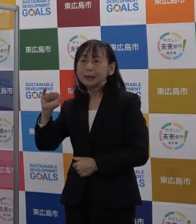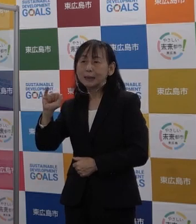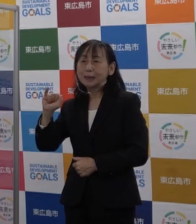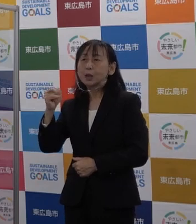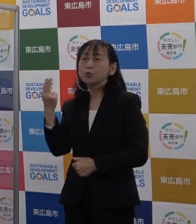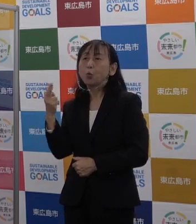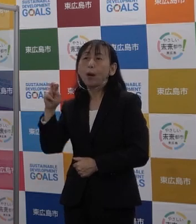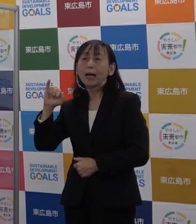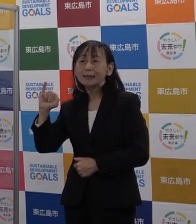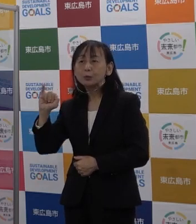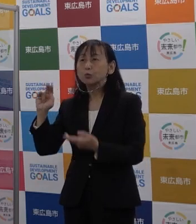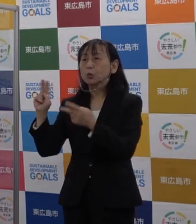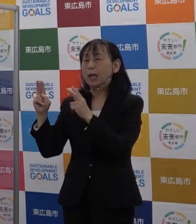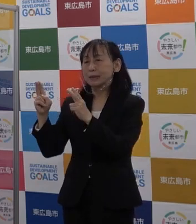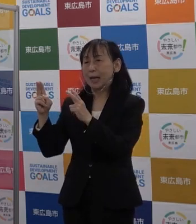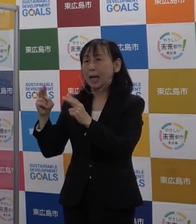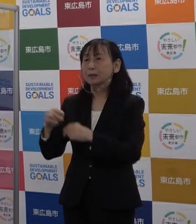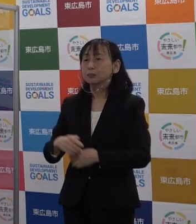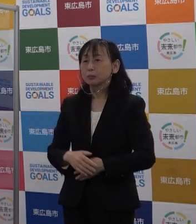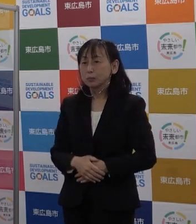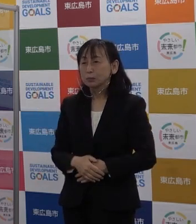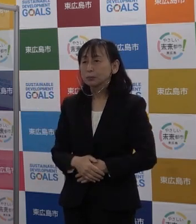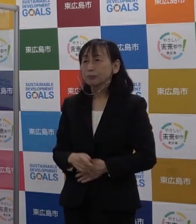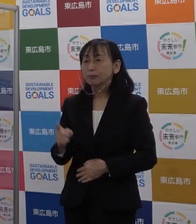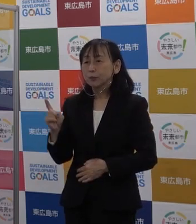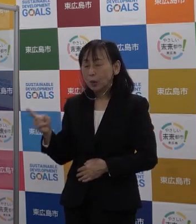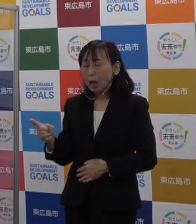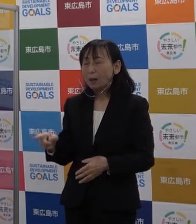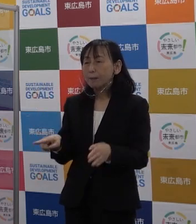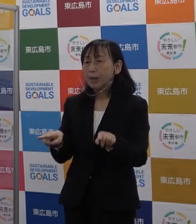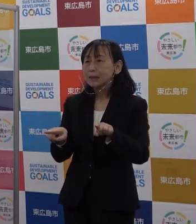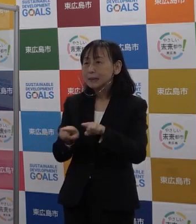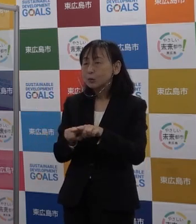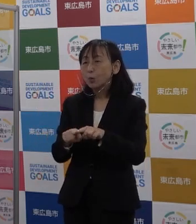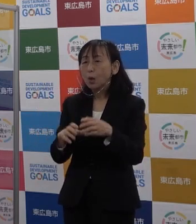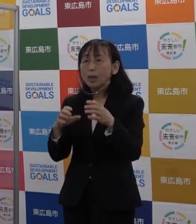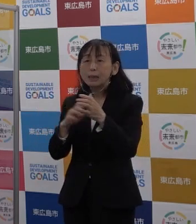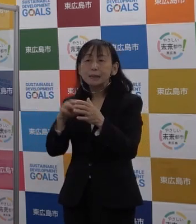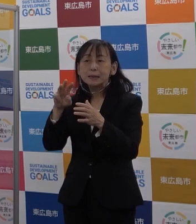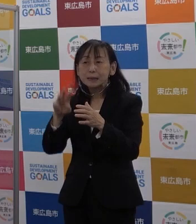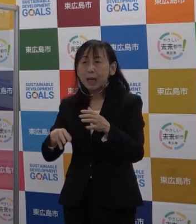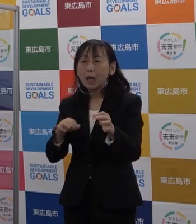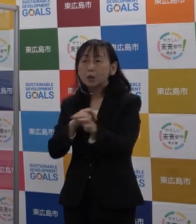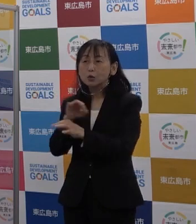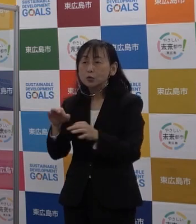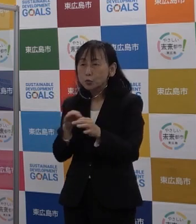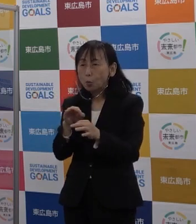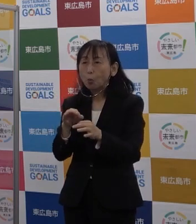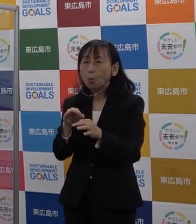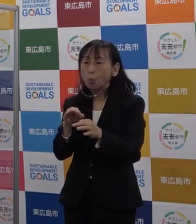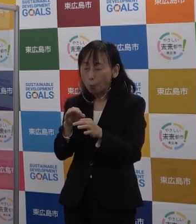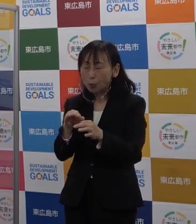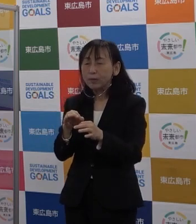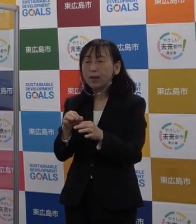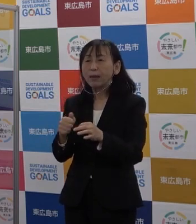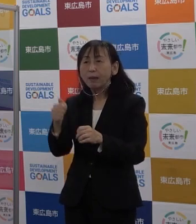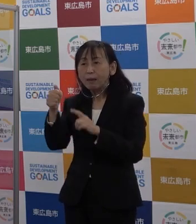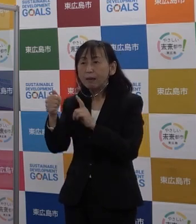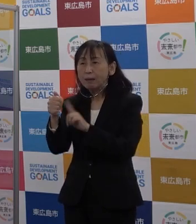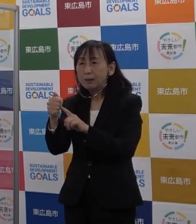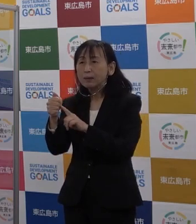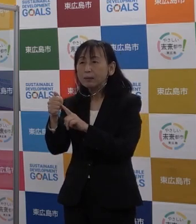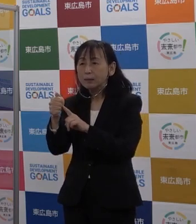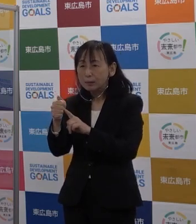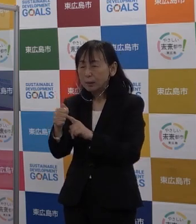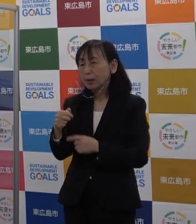これは福富町で、石川商店社区内館の館長をしていただいている方が専務理事、それ